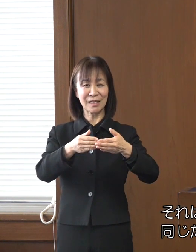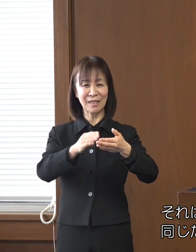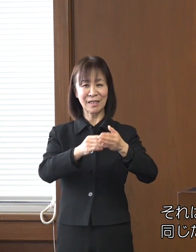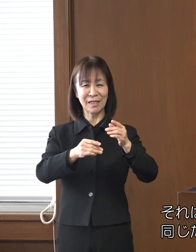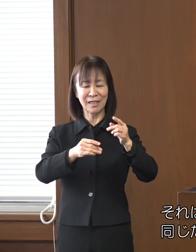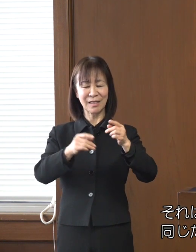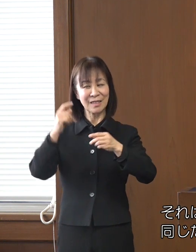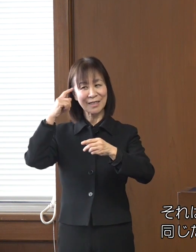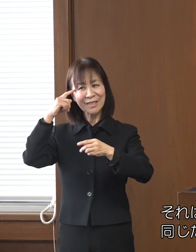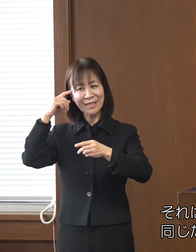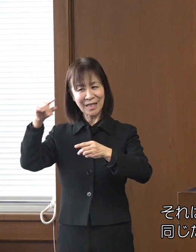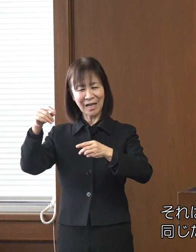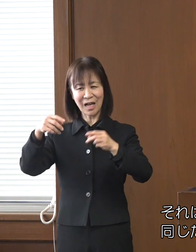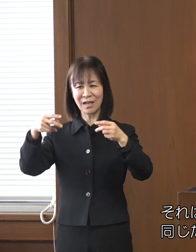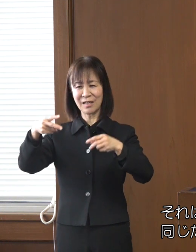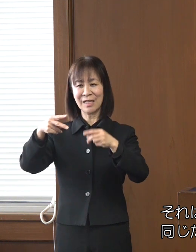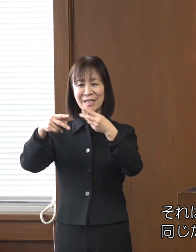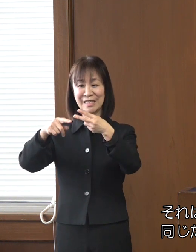ですよね。で、